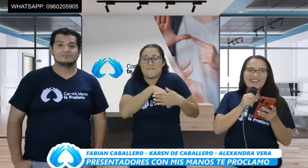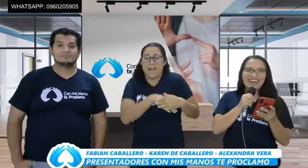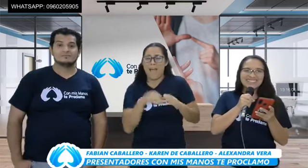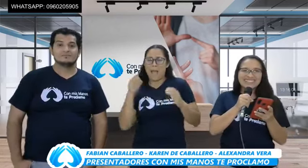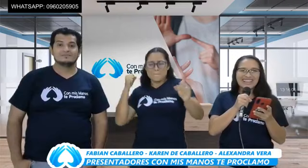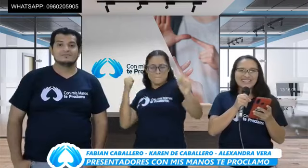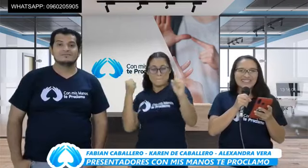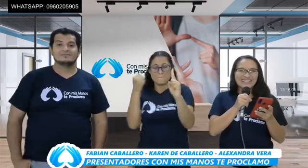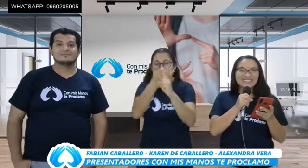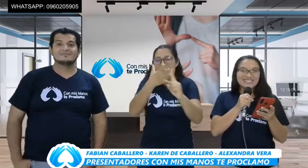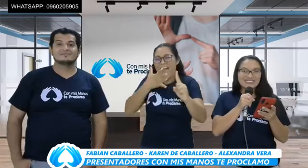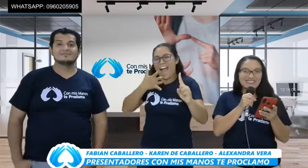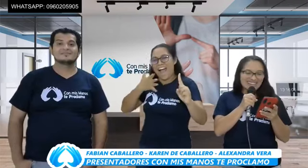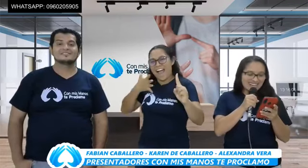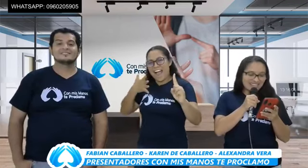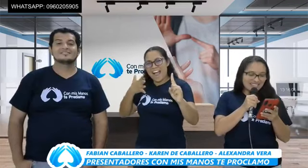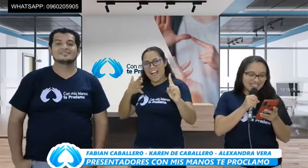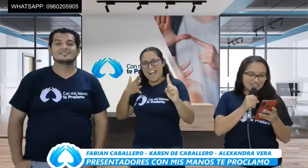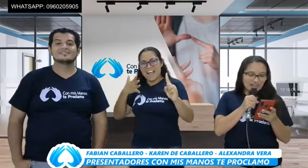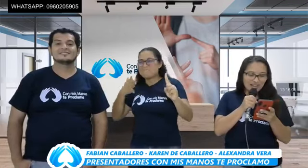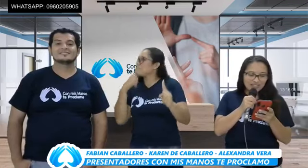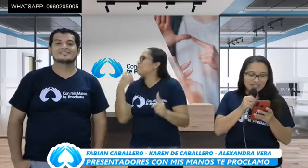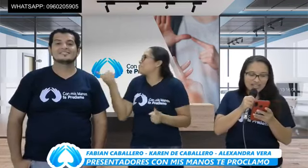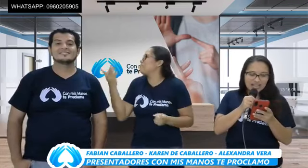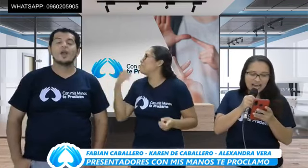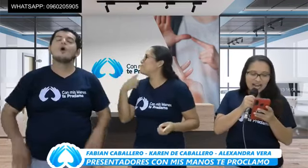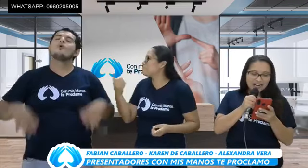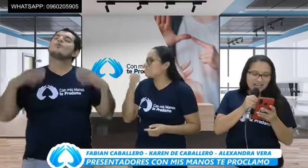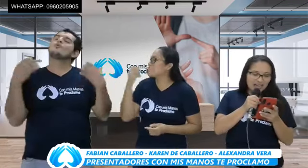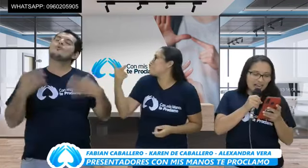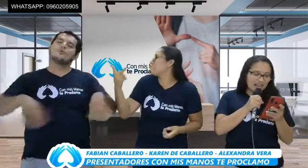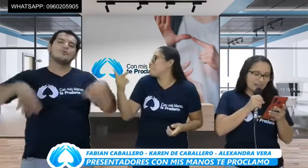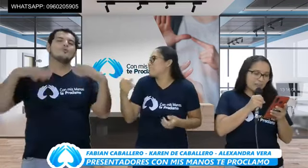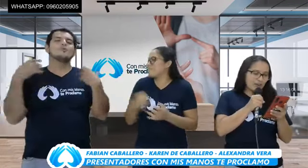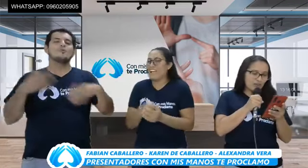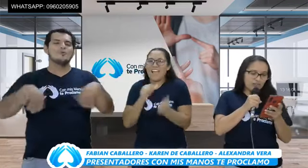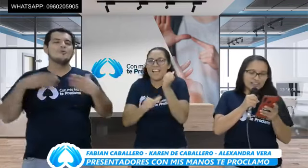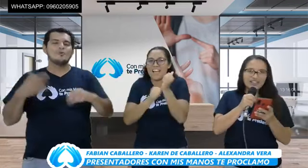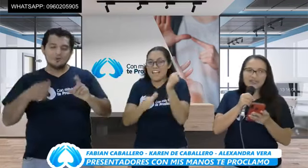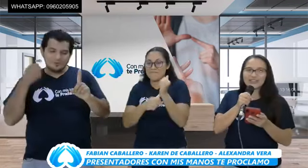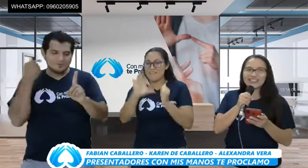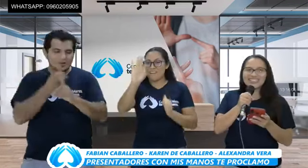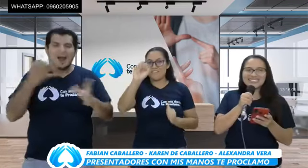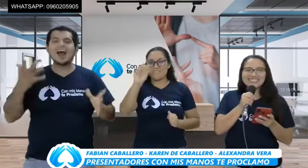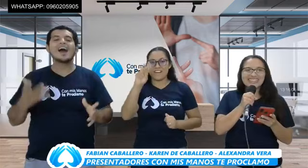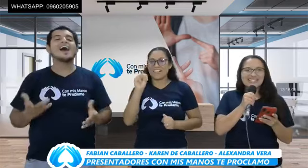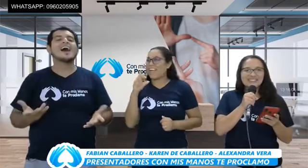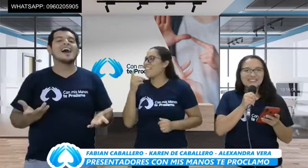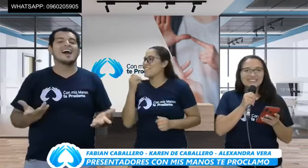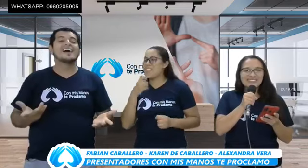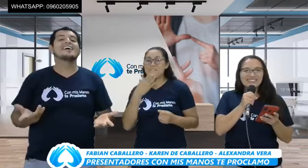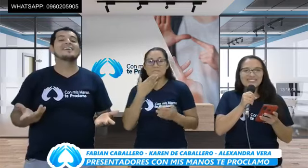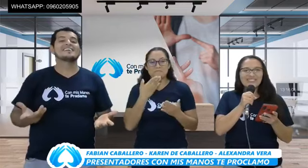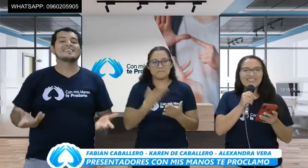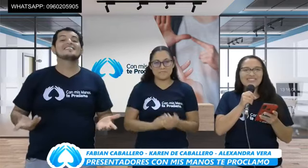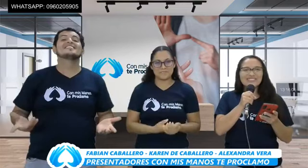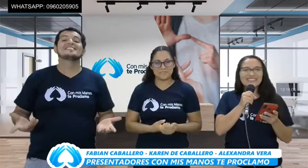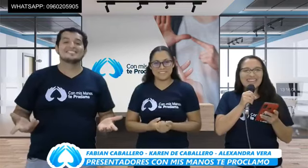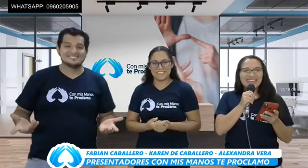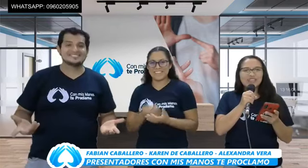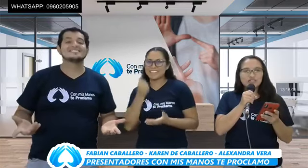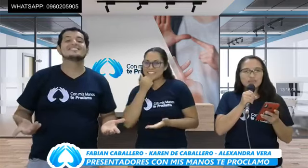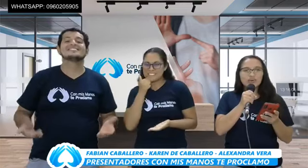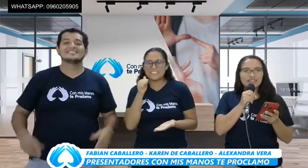que impacta el corazón. ¿Qué le dices, Fabi, al hermano Fernando Kinge?